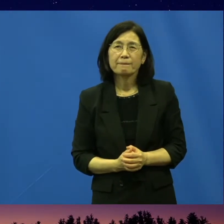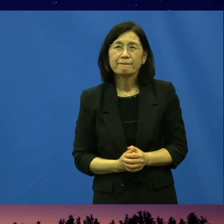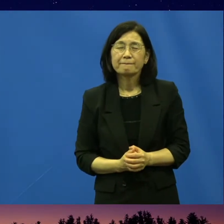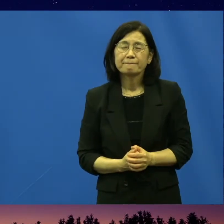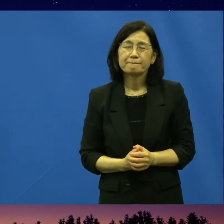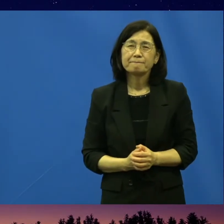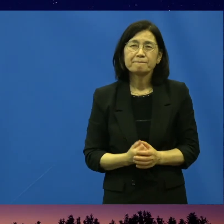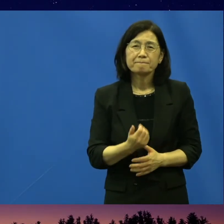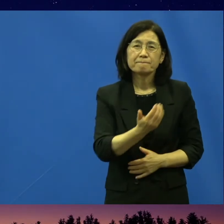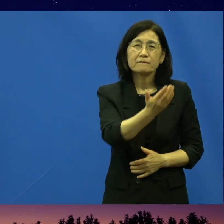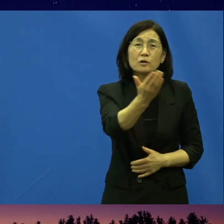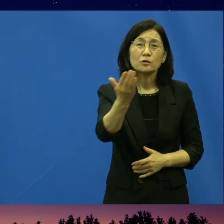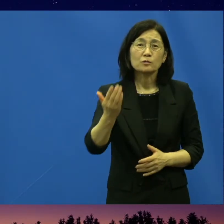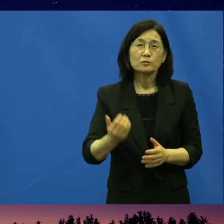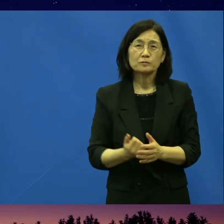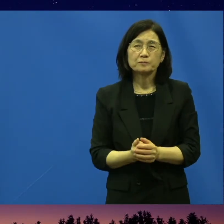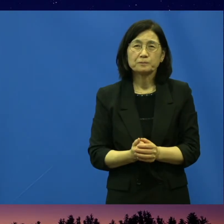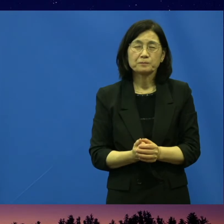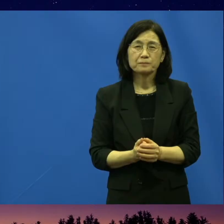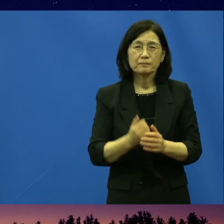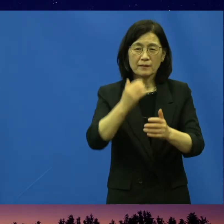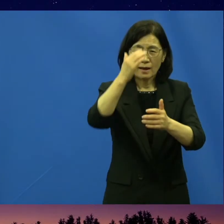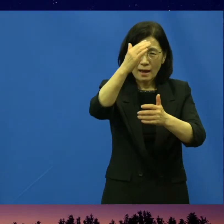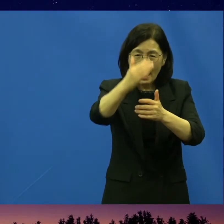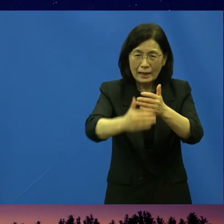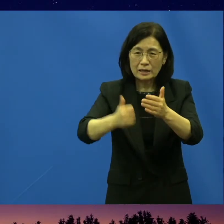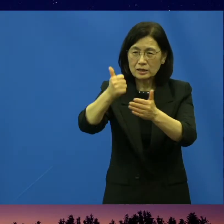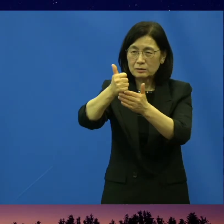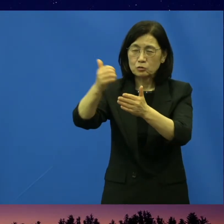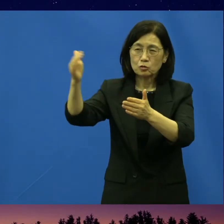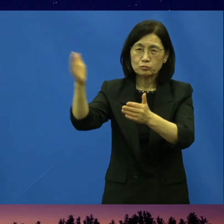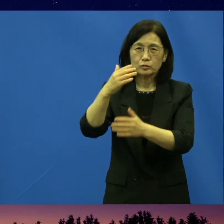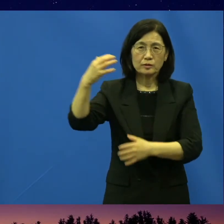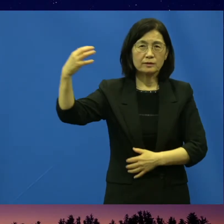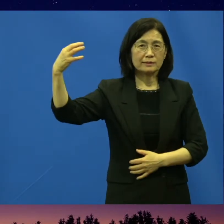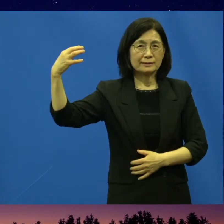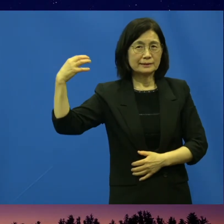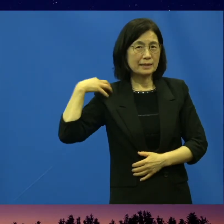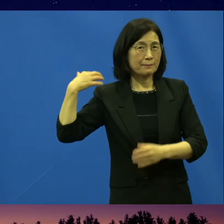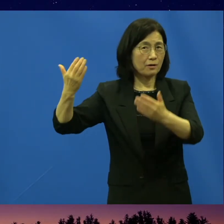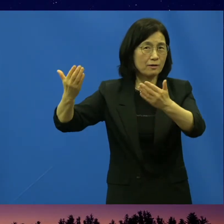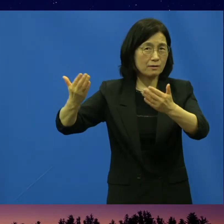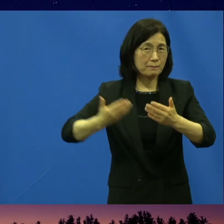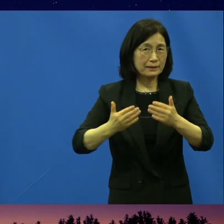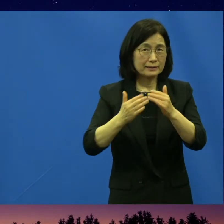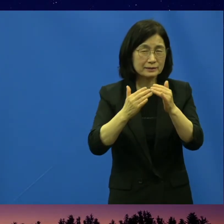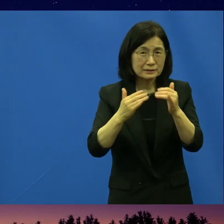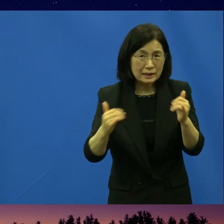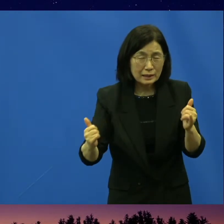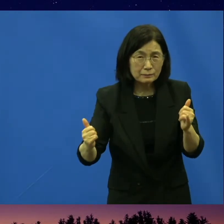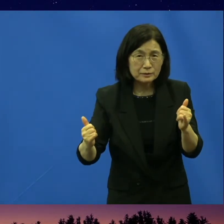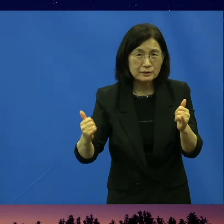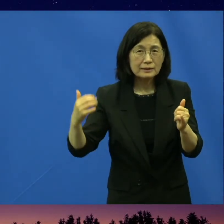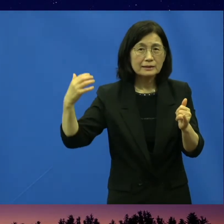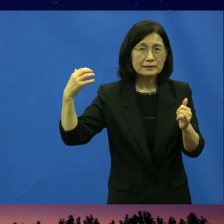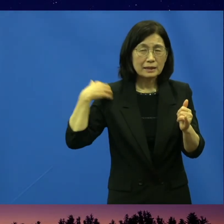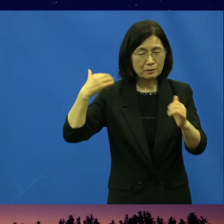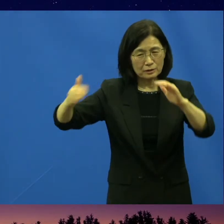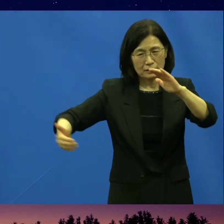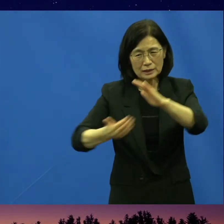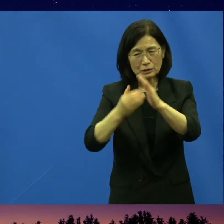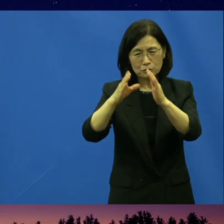그래서 여러분, 하나님으로부터 미션을 받은 사람들은 뭐예요? 그 미션이 끝날 때까지 죽지 않아요.